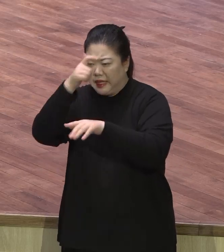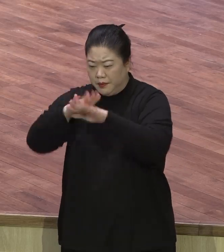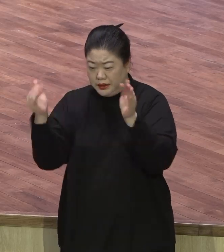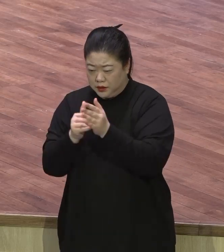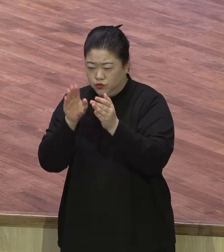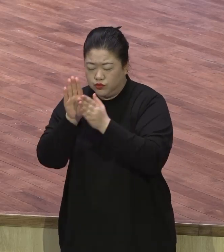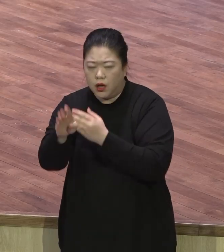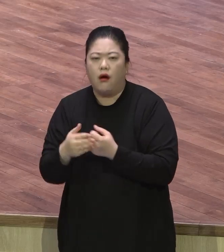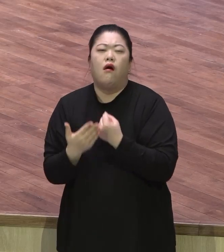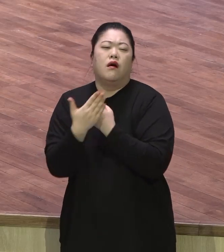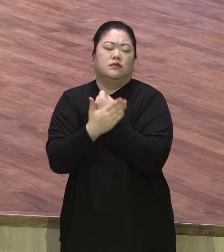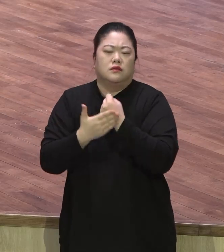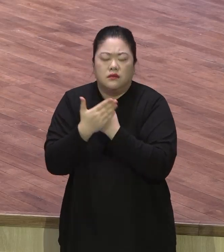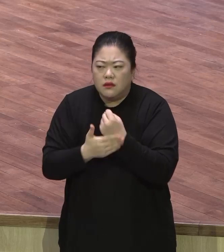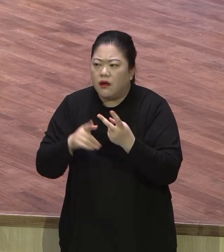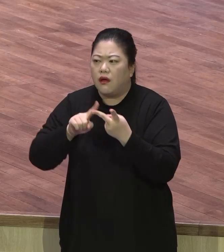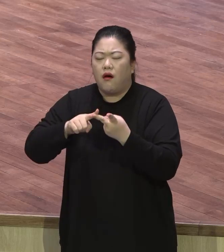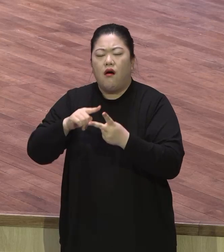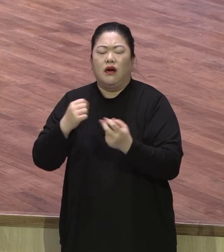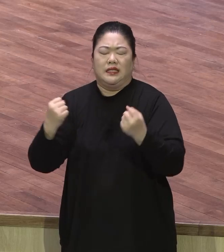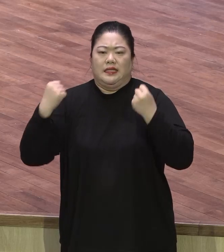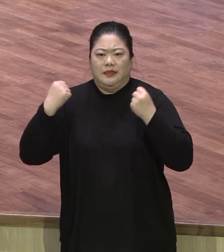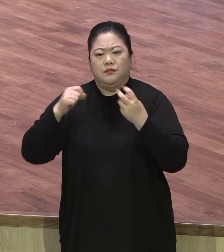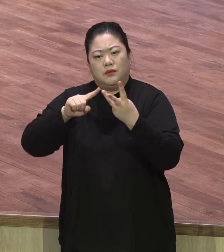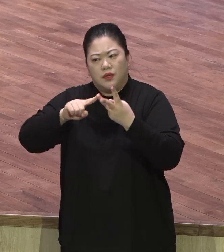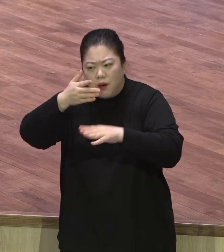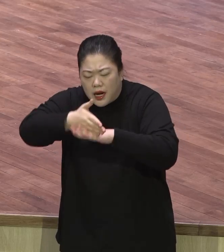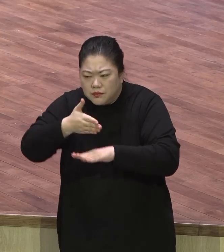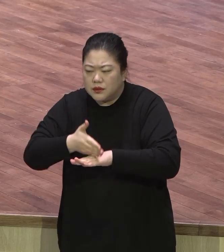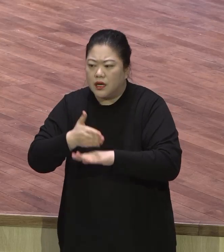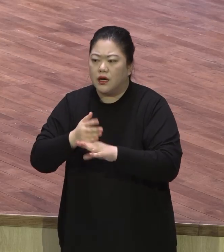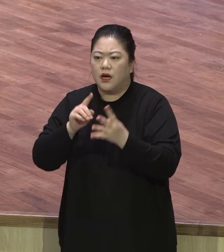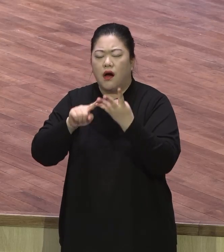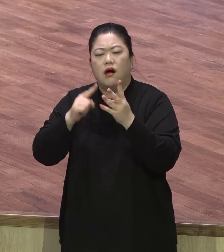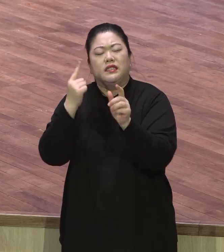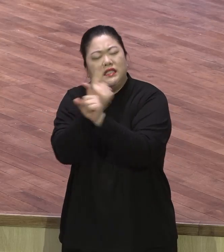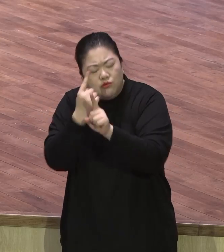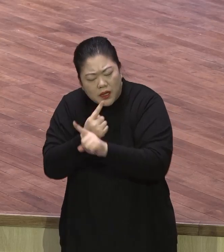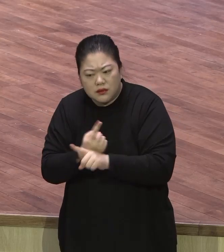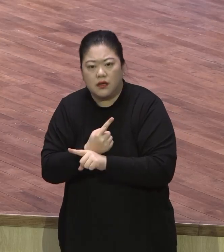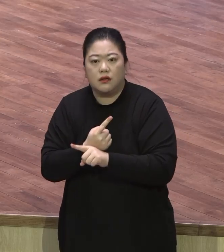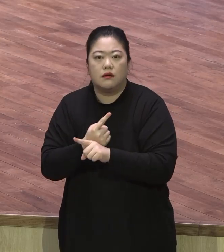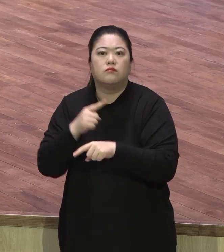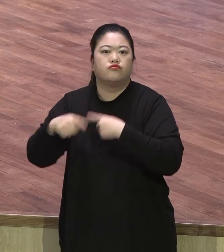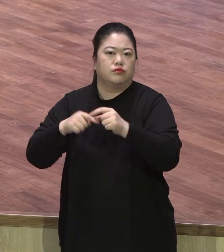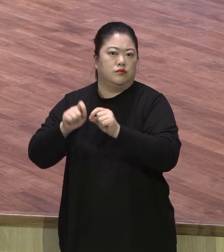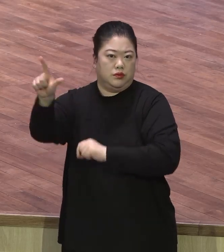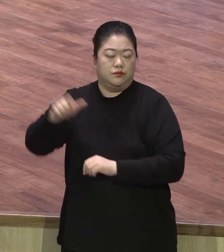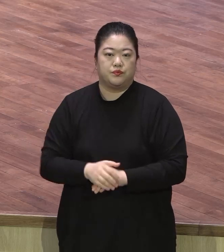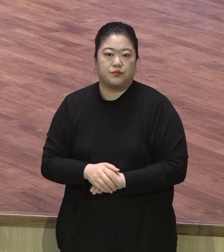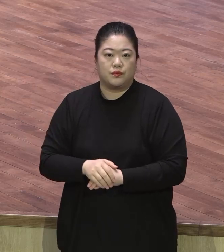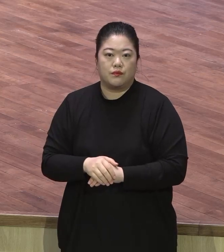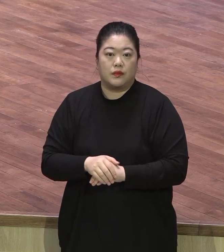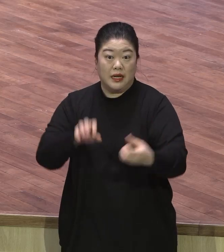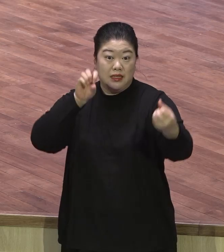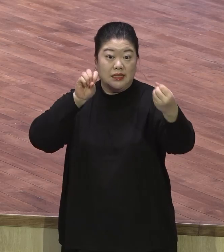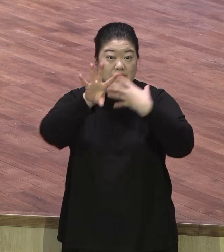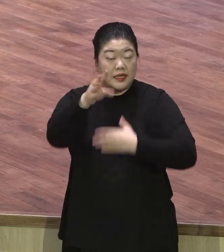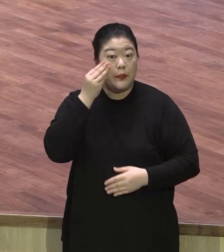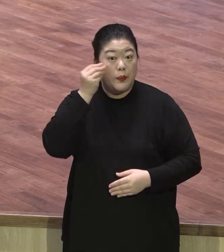찾았다. 그러지요. 영적인 사람. 말씀을 잘 듣고 뭐요? 응답받는 사람의 특징은 뭐요? 순종합니다.